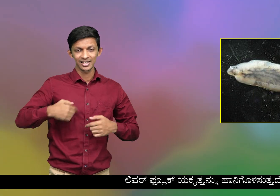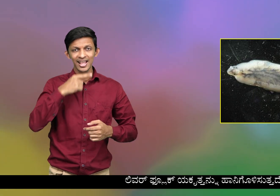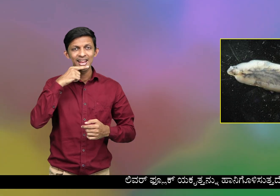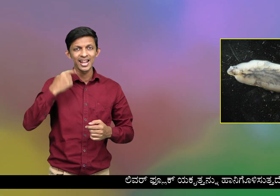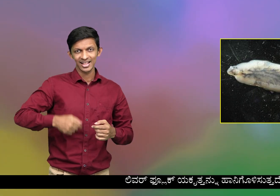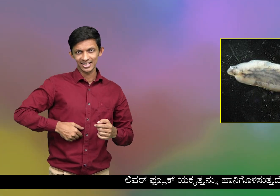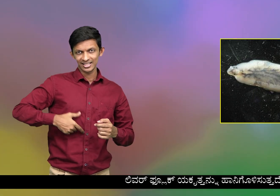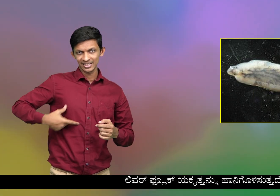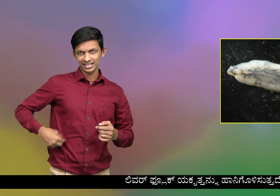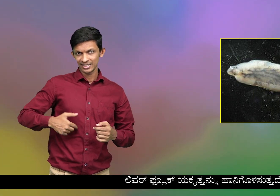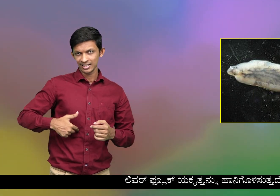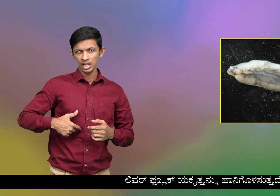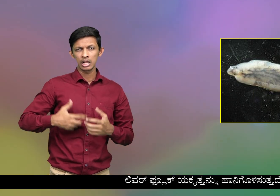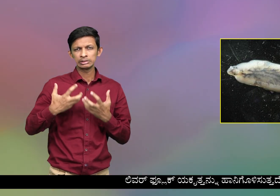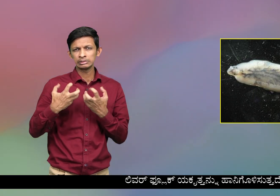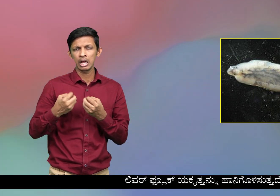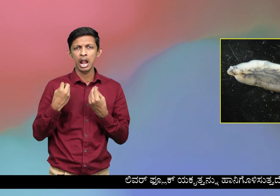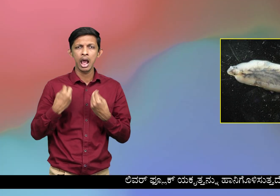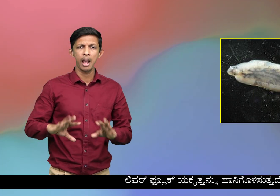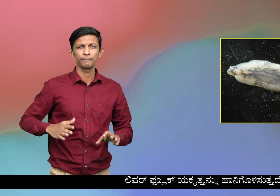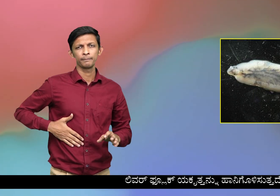ಲಿವರ್ ಫ್ಲೋ ಯಕೃತ್ತನ್ನು ಹಾನಿಗೊಳಿಸುತ್ತದೆ.